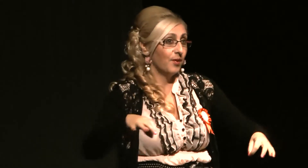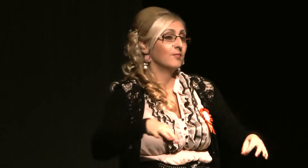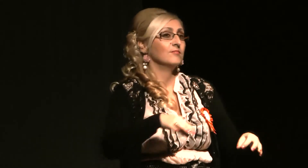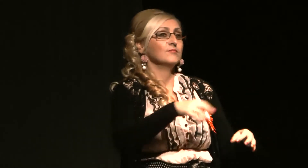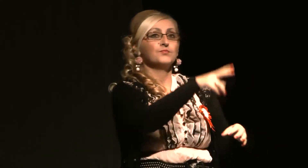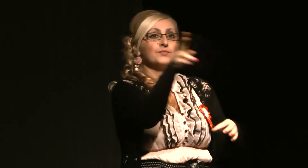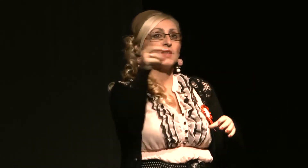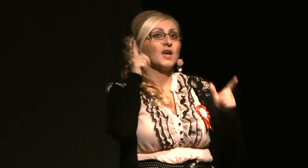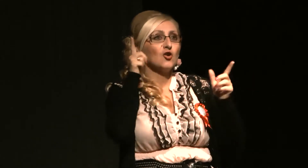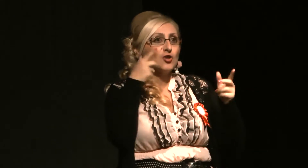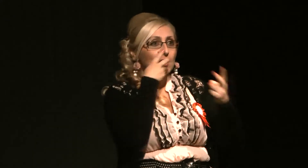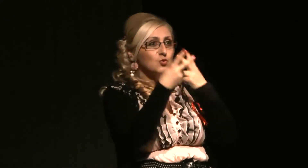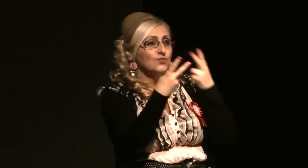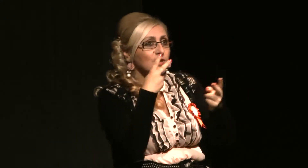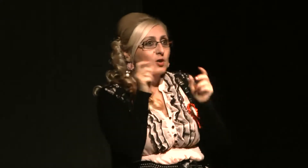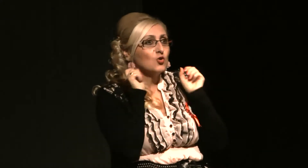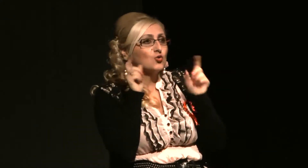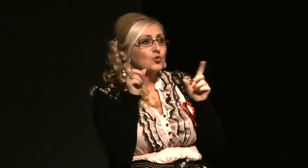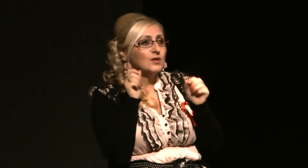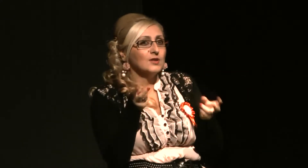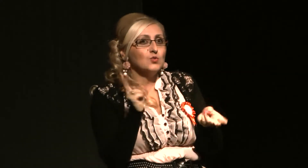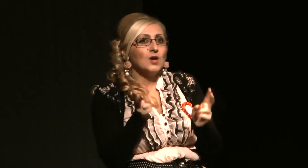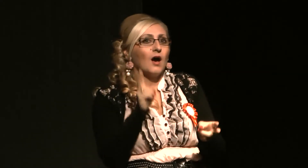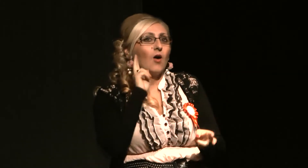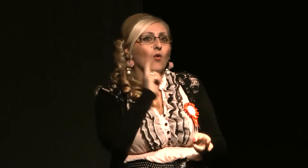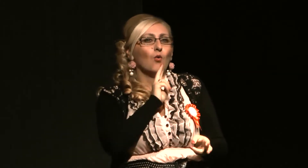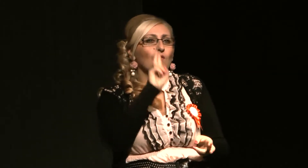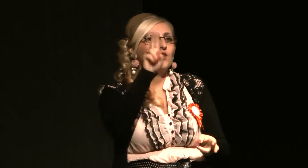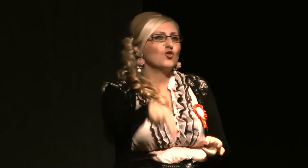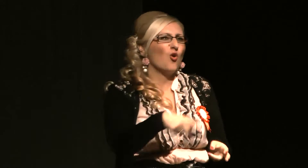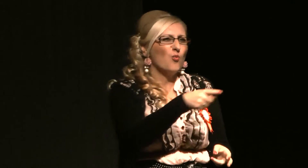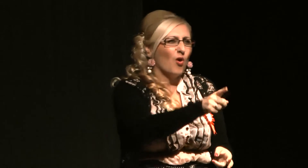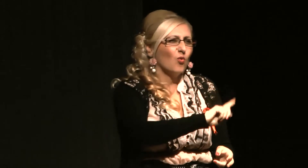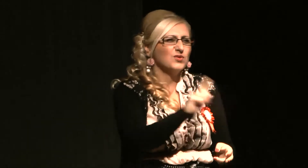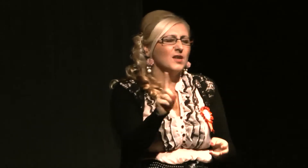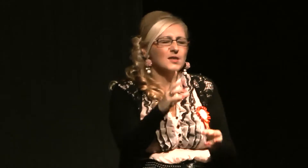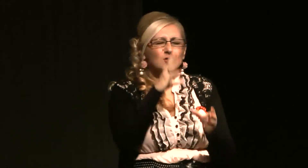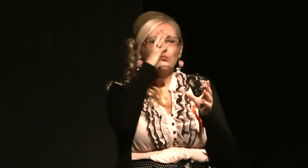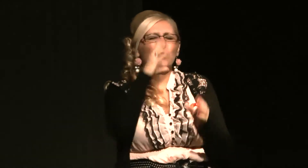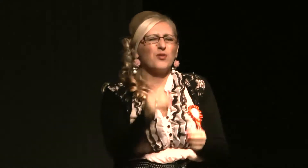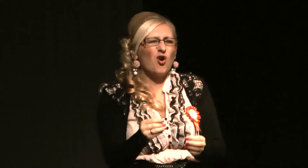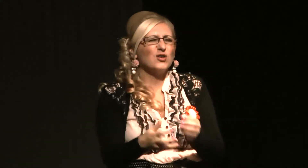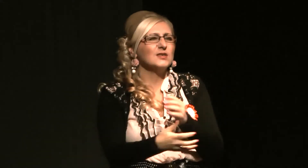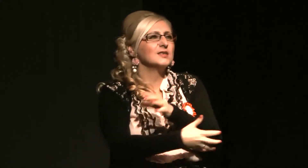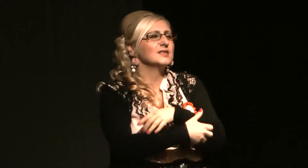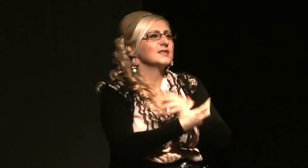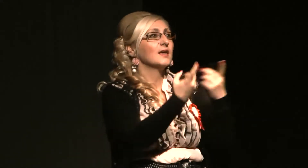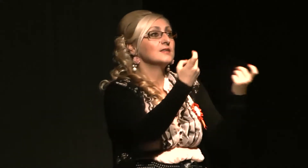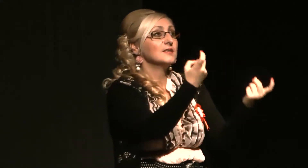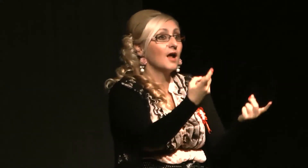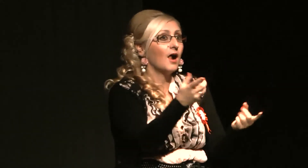Popodne davali priredbe, zabavljali se na razne načine. U to vreme čudići su to sa